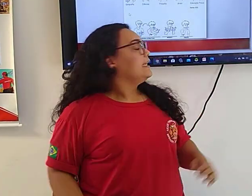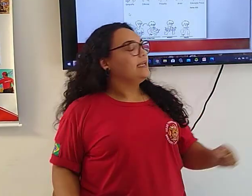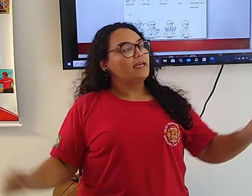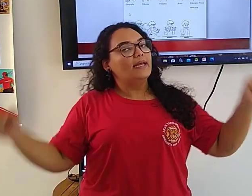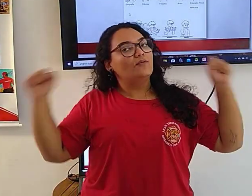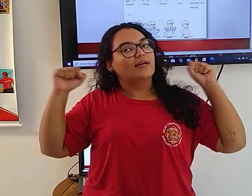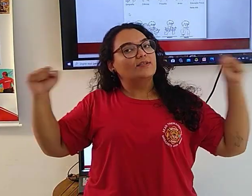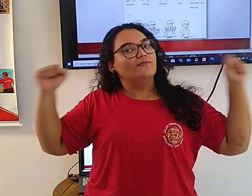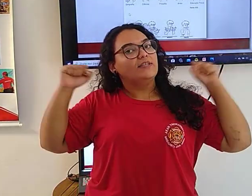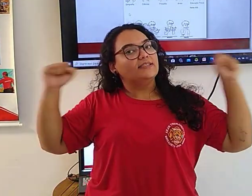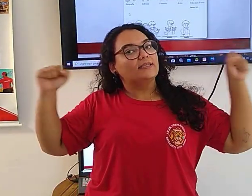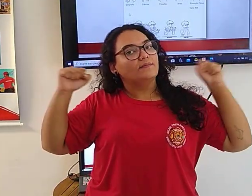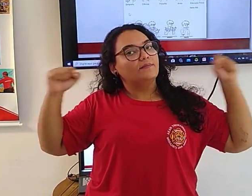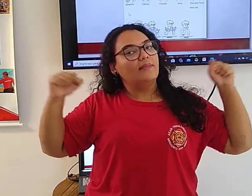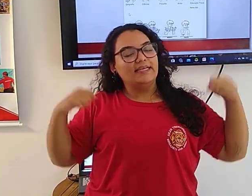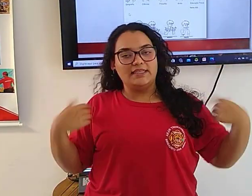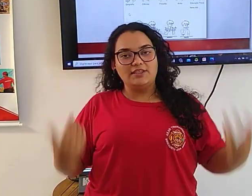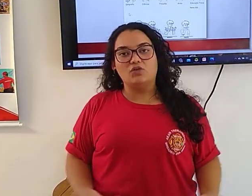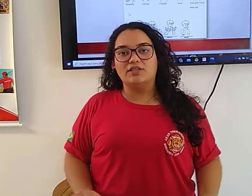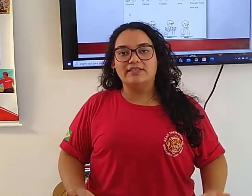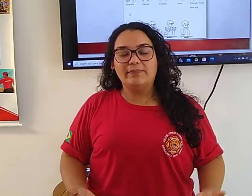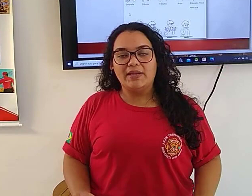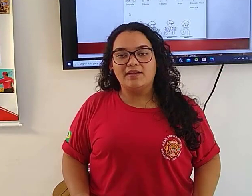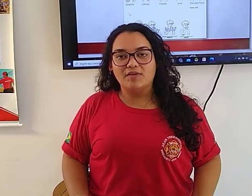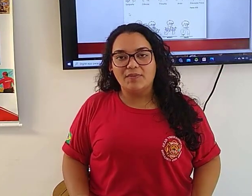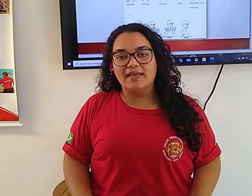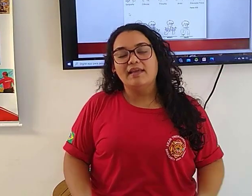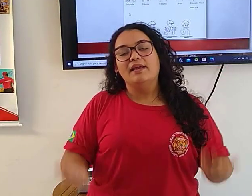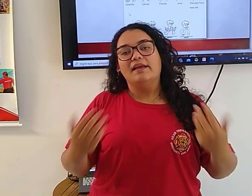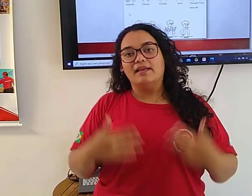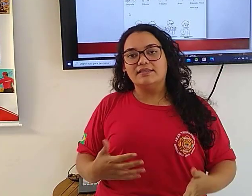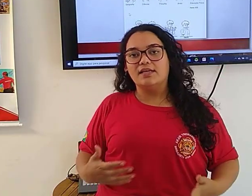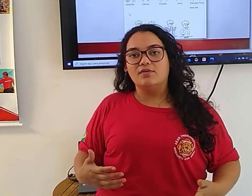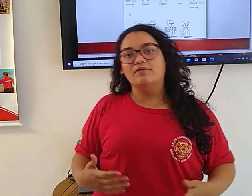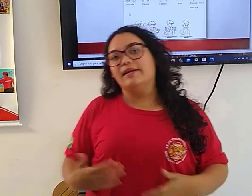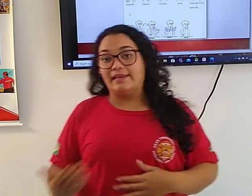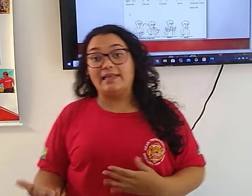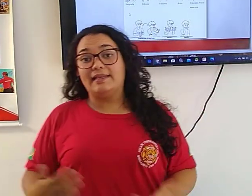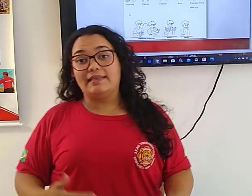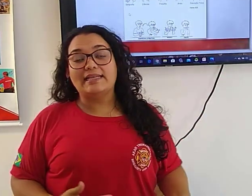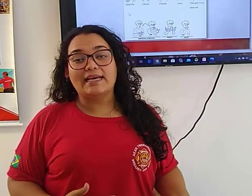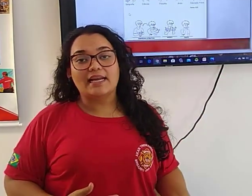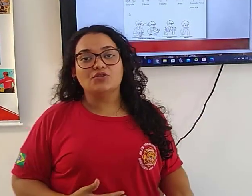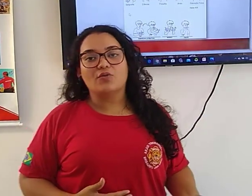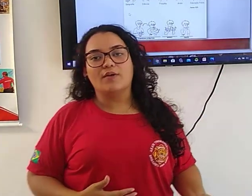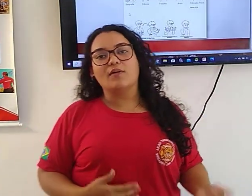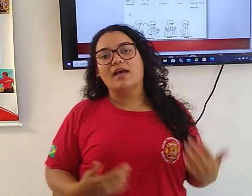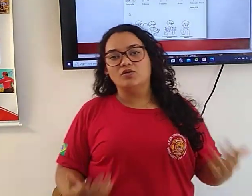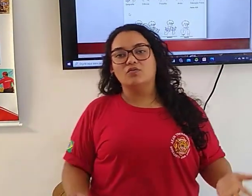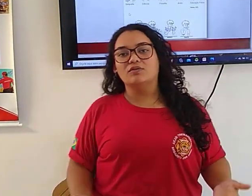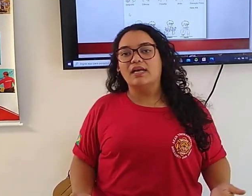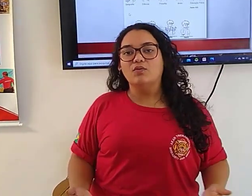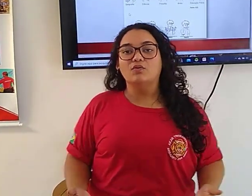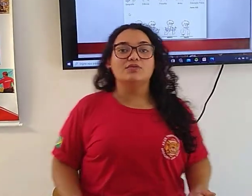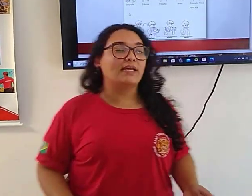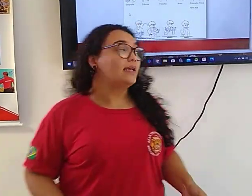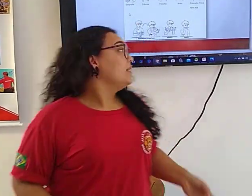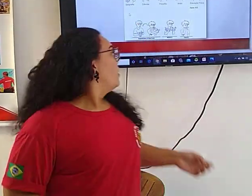e educação física. Existem outras disciplinas também que são e que tem na grade curricular de alguns alunos, né? Como,